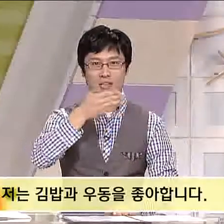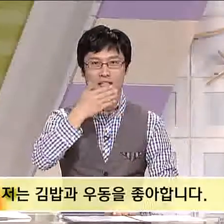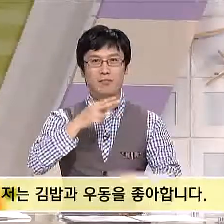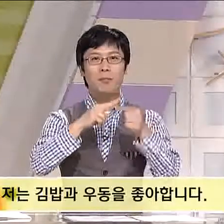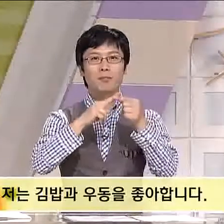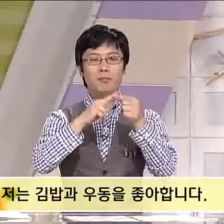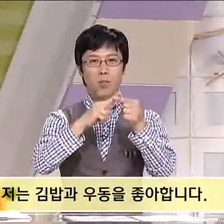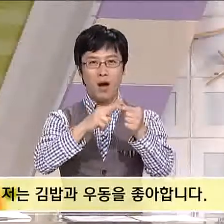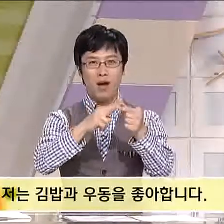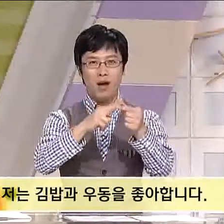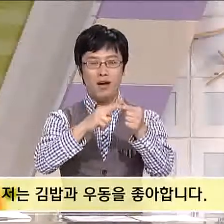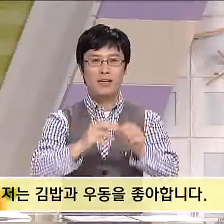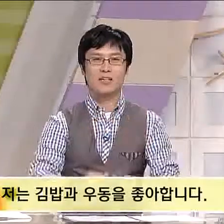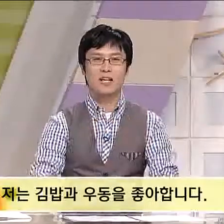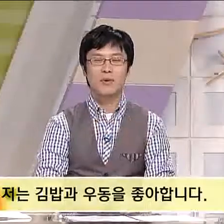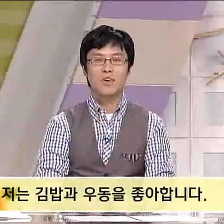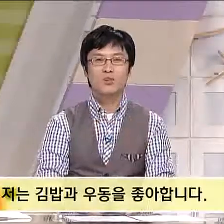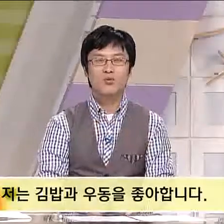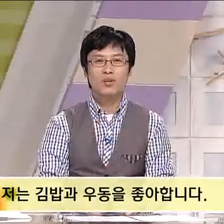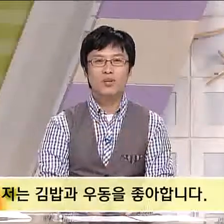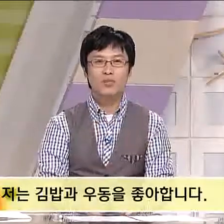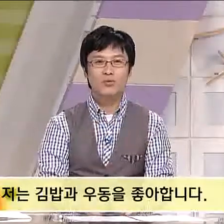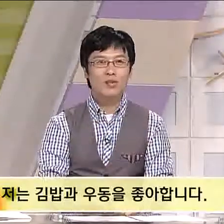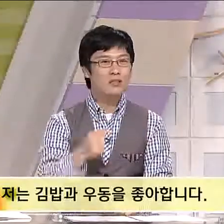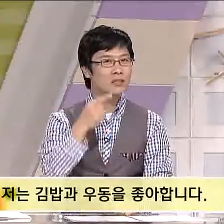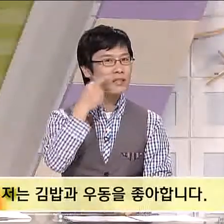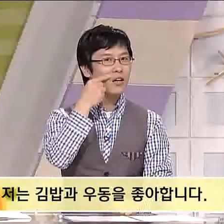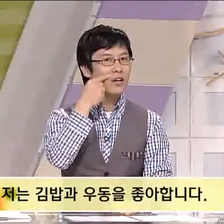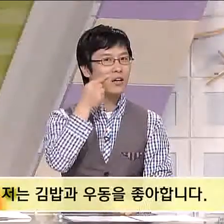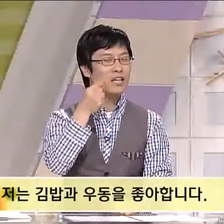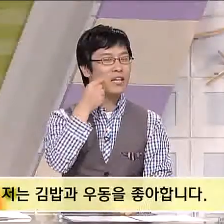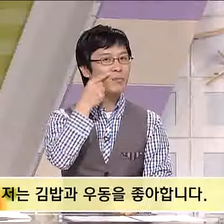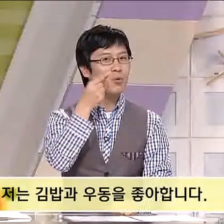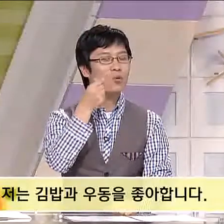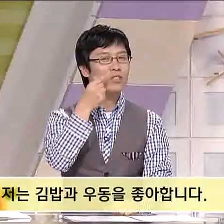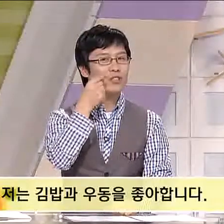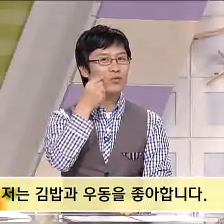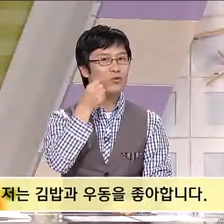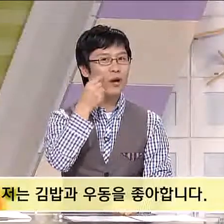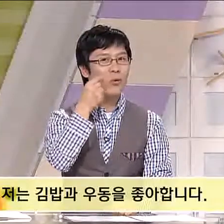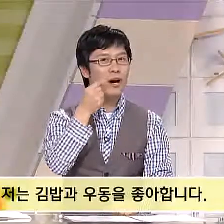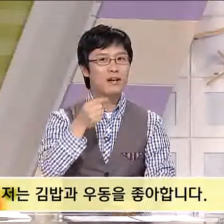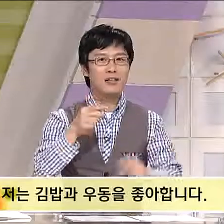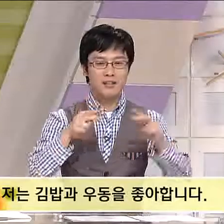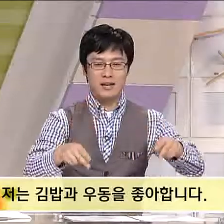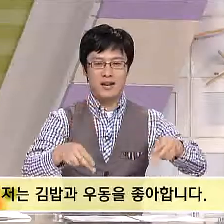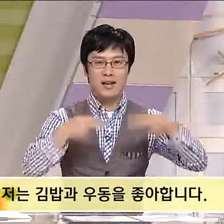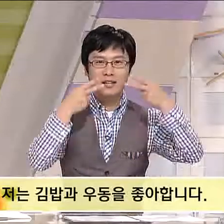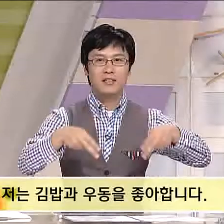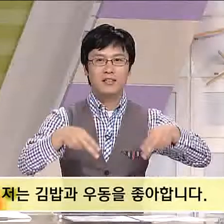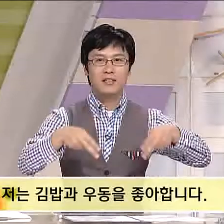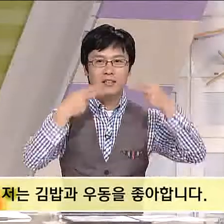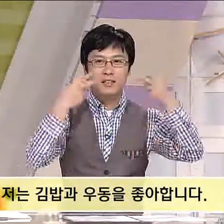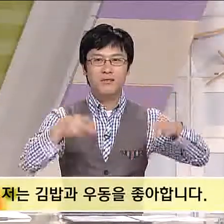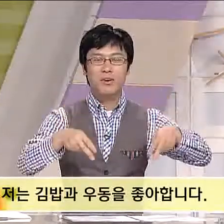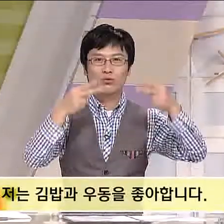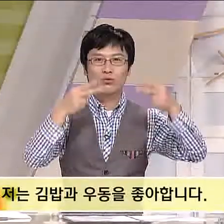김밥과 김밥과 자 그다음에 우동이라는 수화는 일본이라는 수화와 자 면